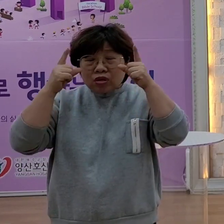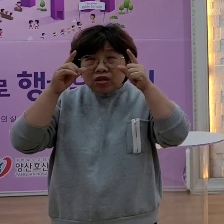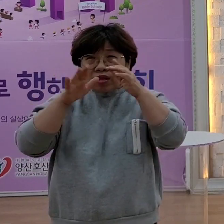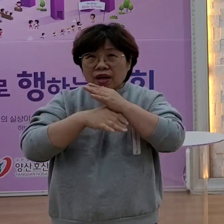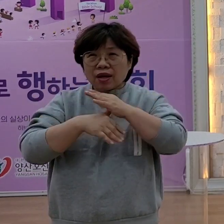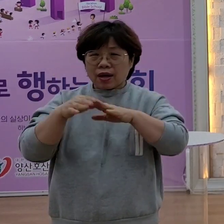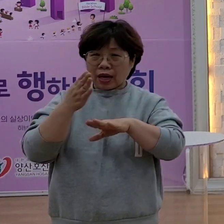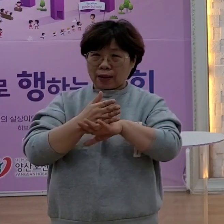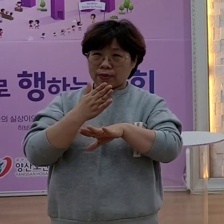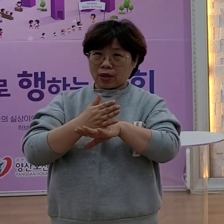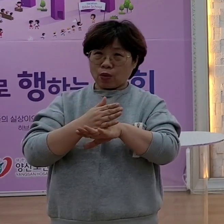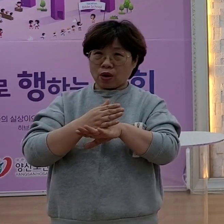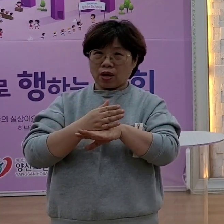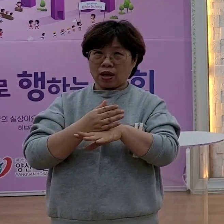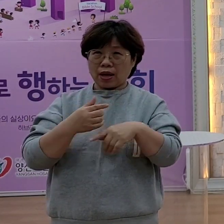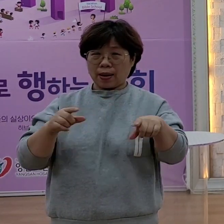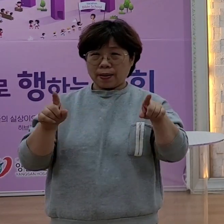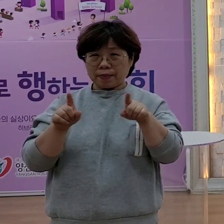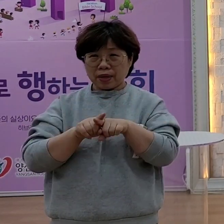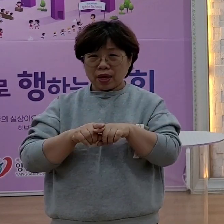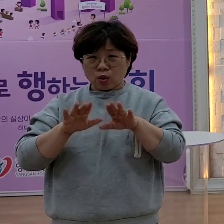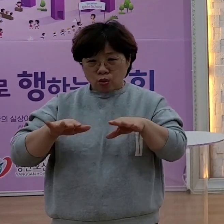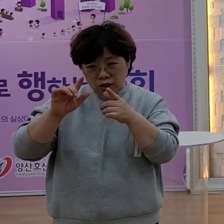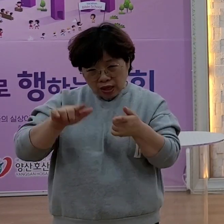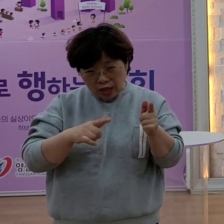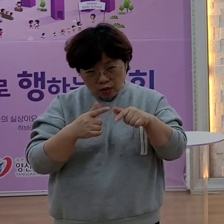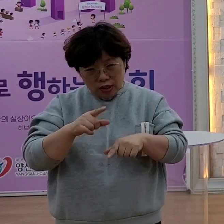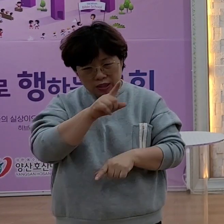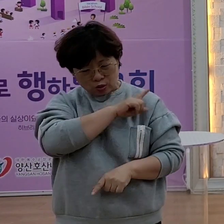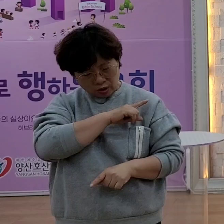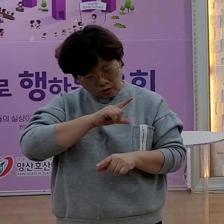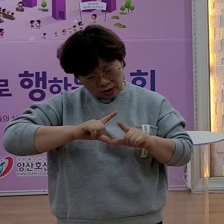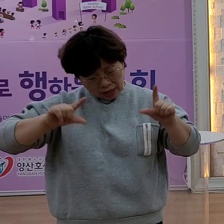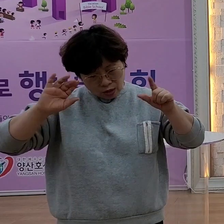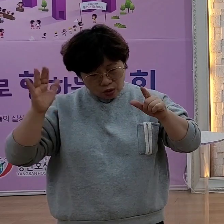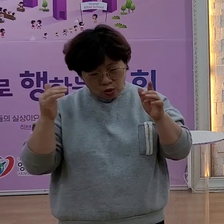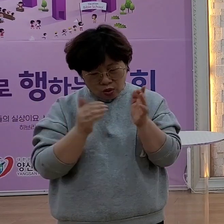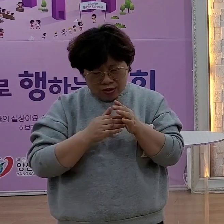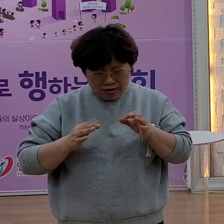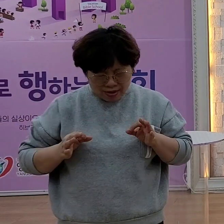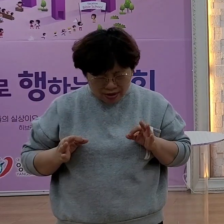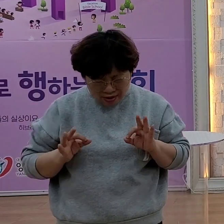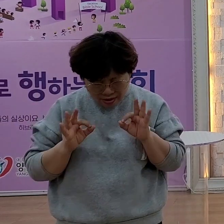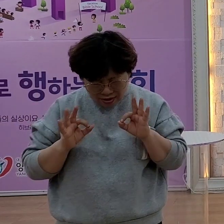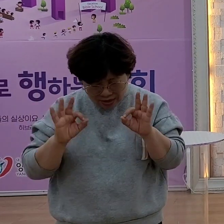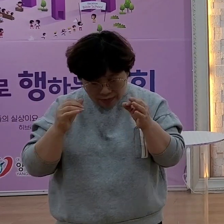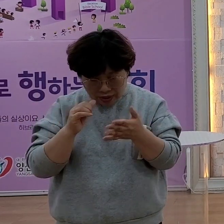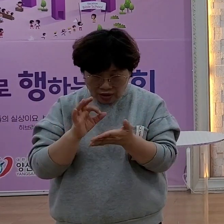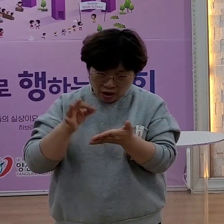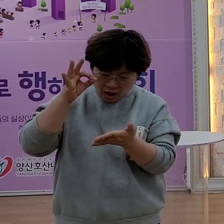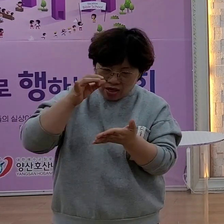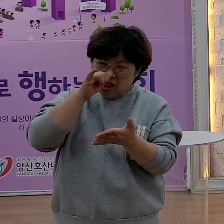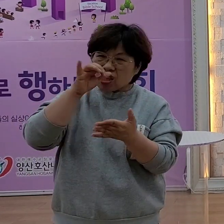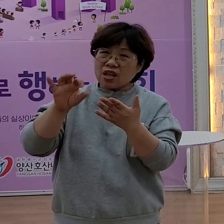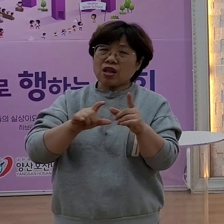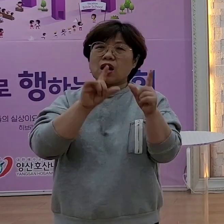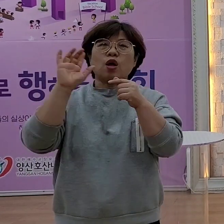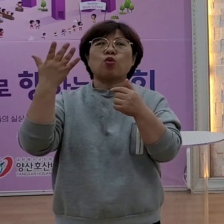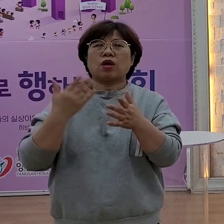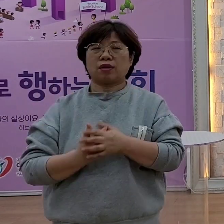우리가 오늘 하루가 최고의 날이 되도록 열심히 정말 귀하게 가치 있게 살아야 한다는 것을 배우게